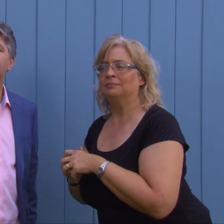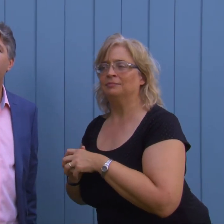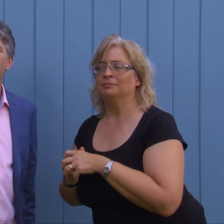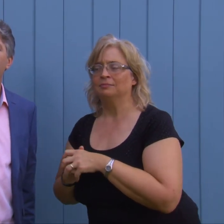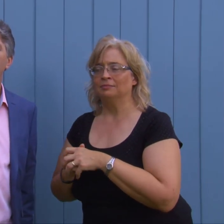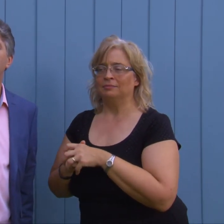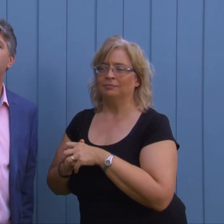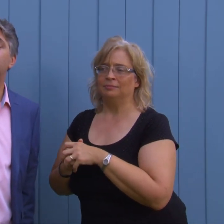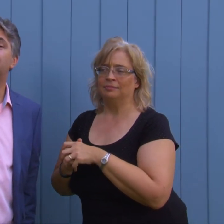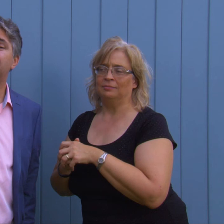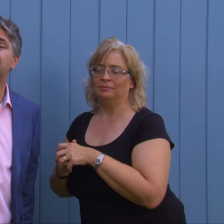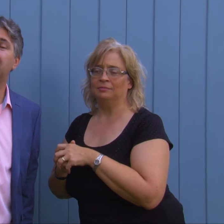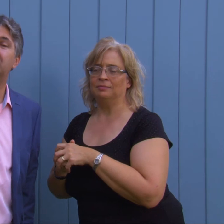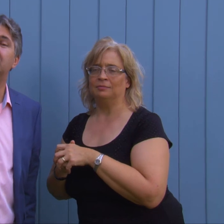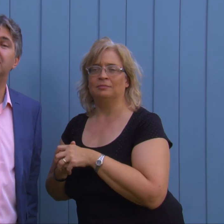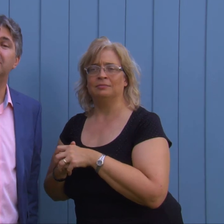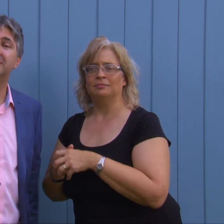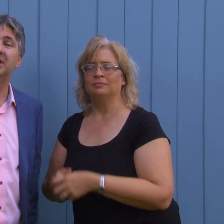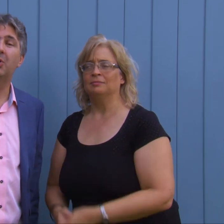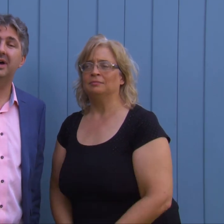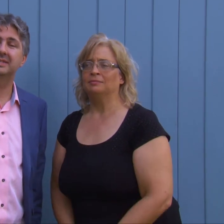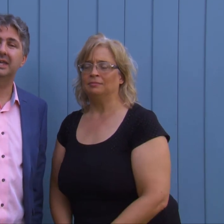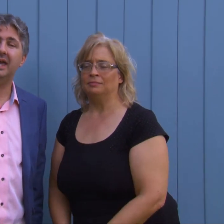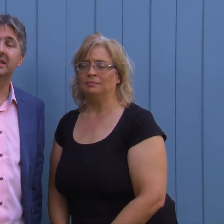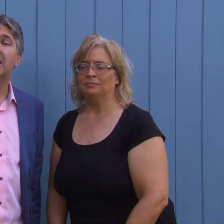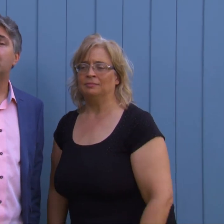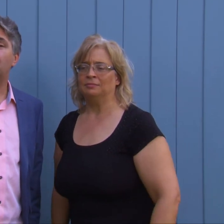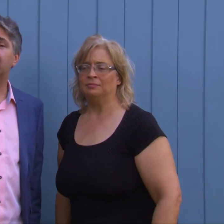gc42.ca/live pour le streaming, le vidéo en direct. Pour